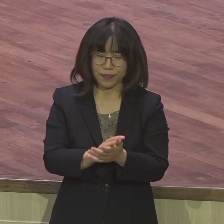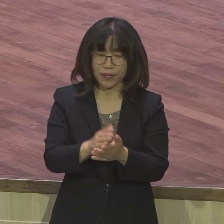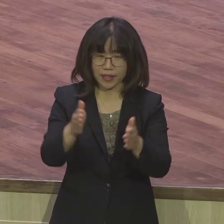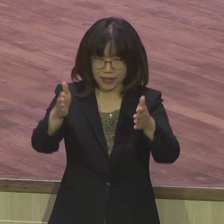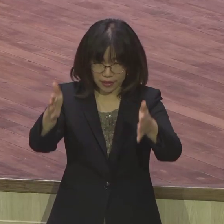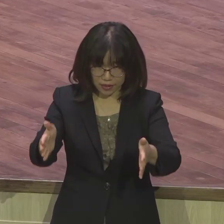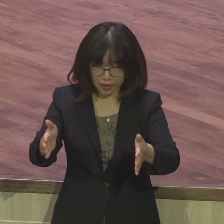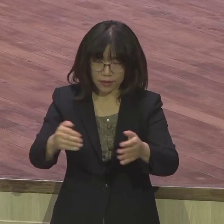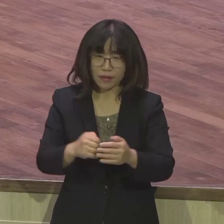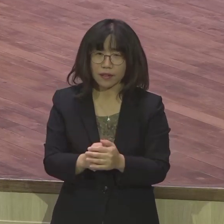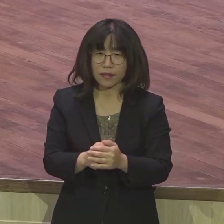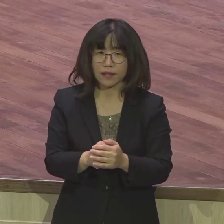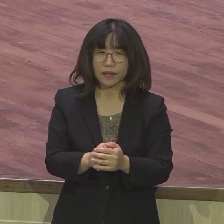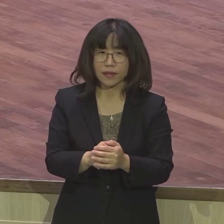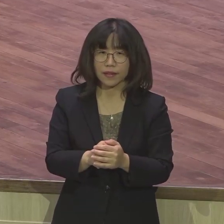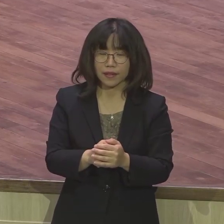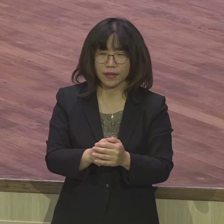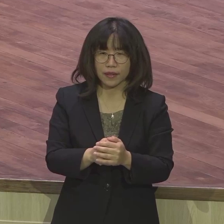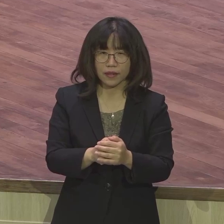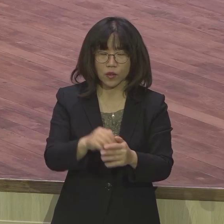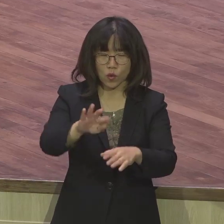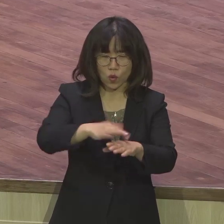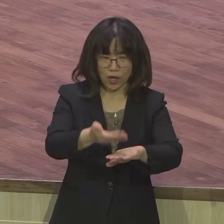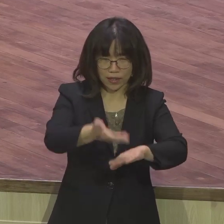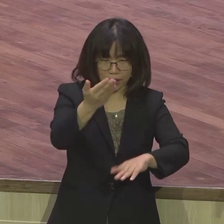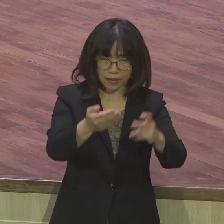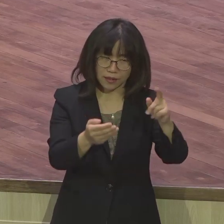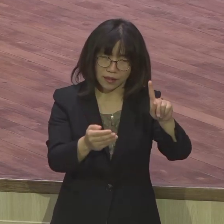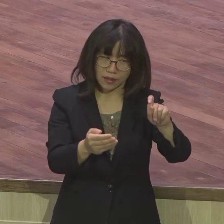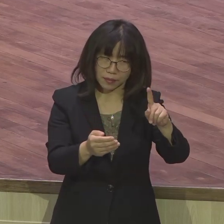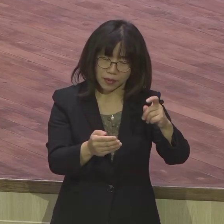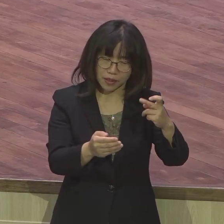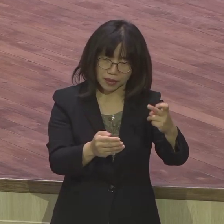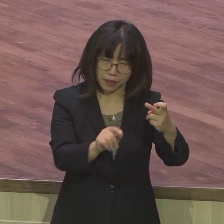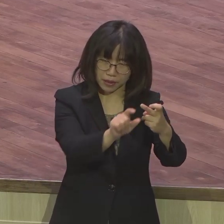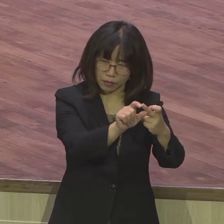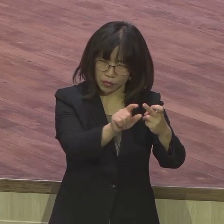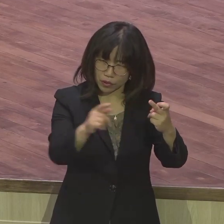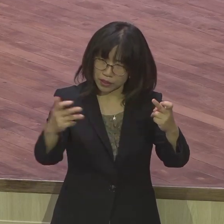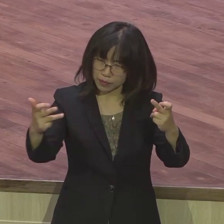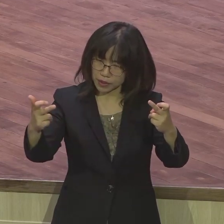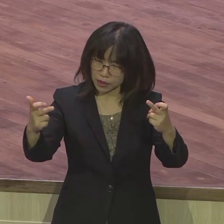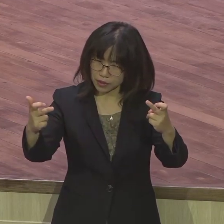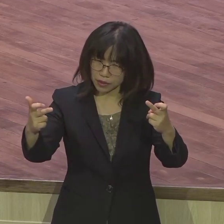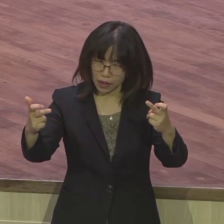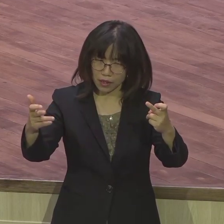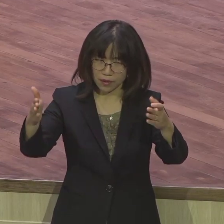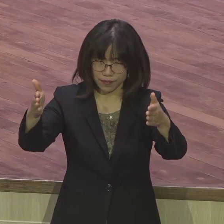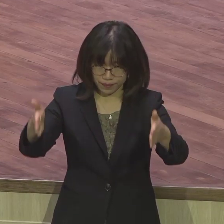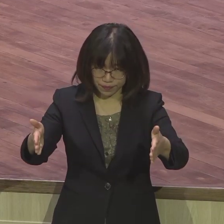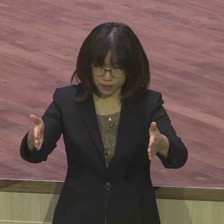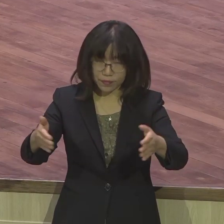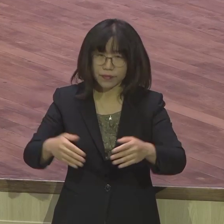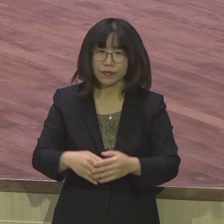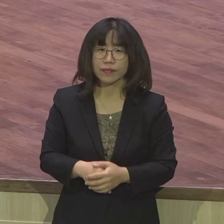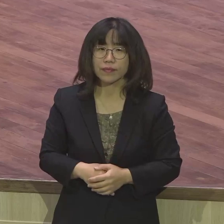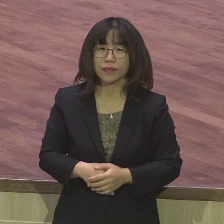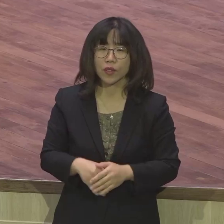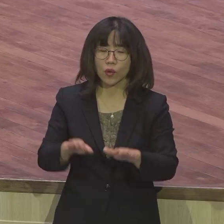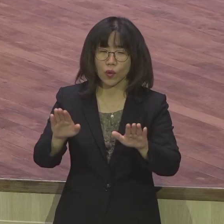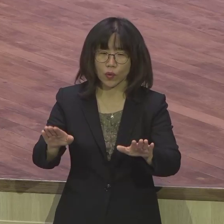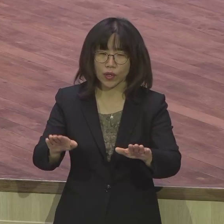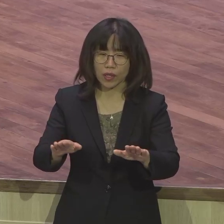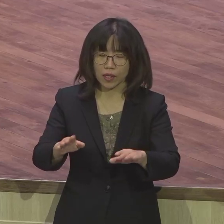시기를 말하는데 열왕기상 12장 1절에서 열왕기하 17장 41절까지 나옵니다. 그래서 오늘